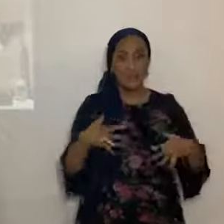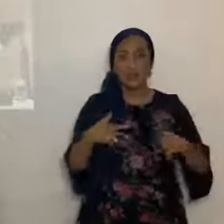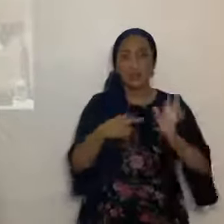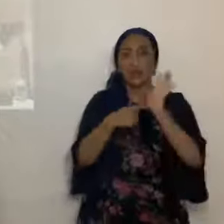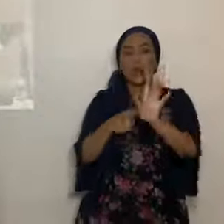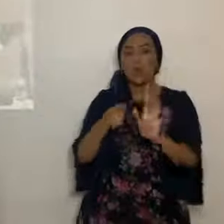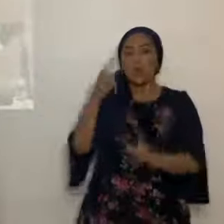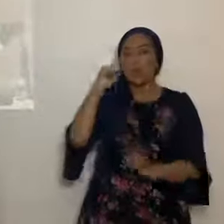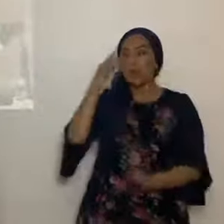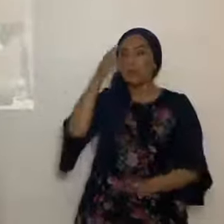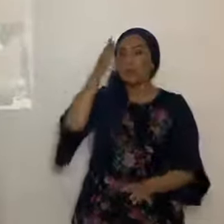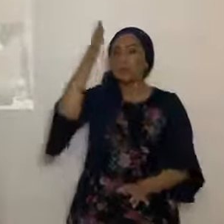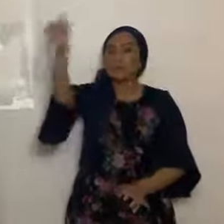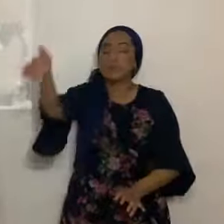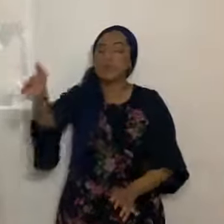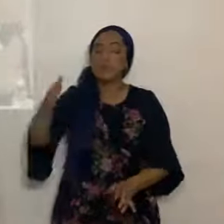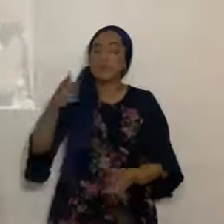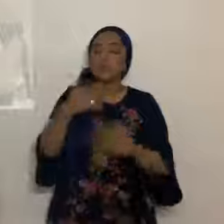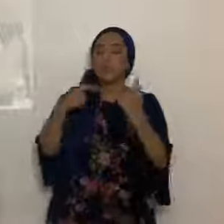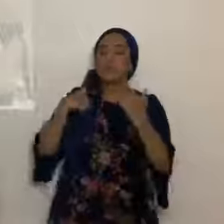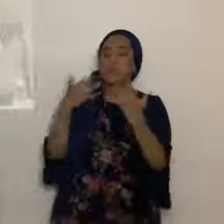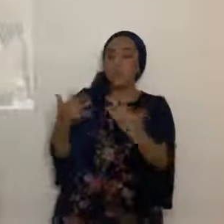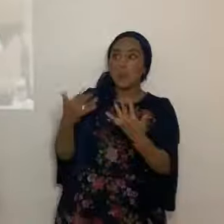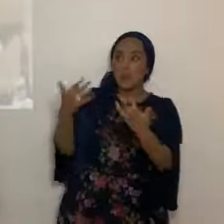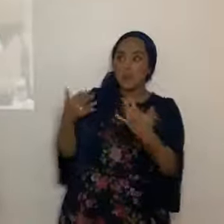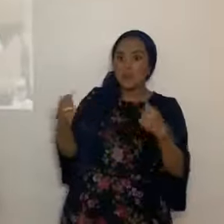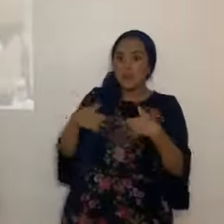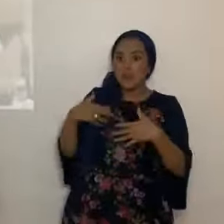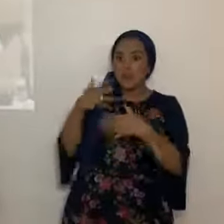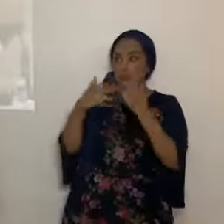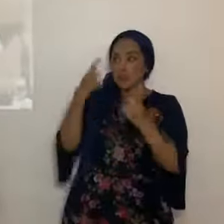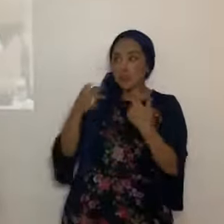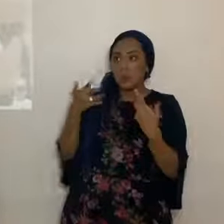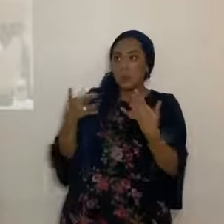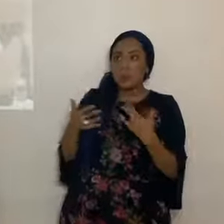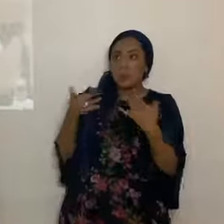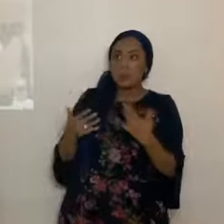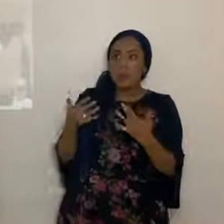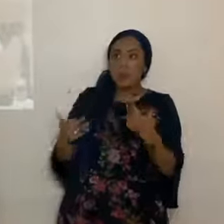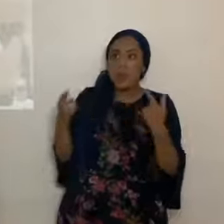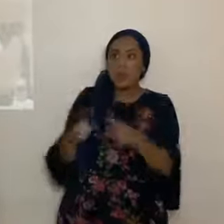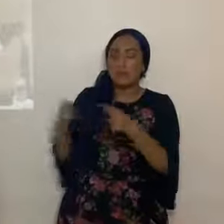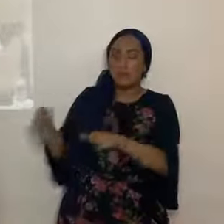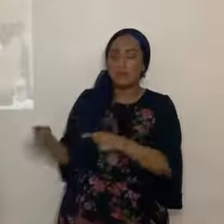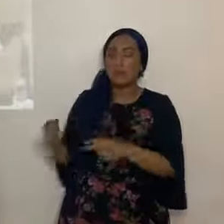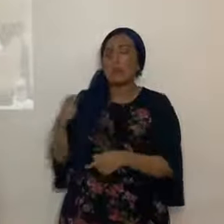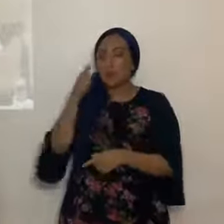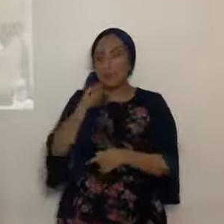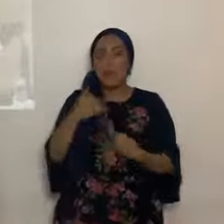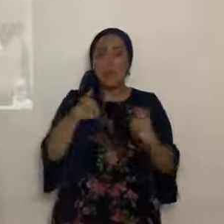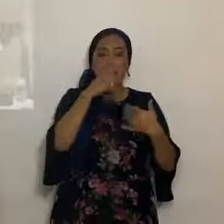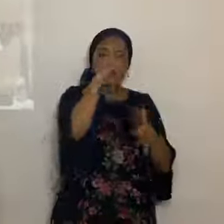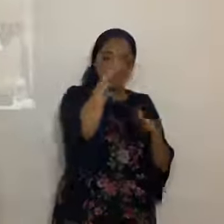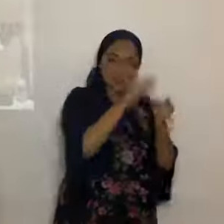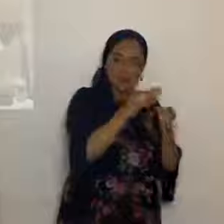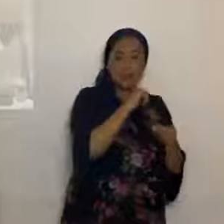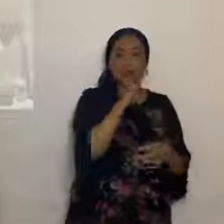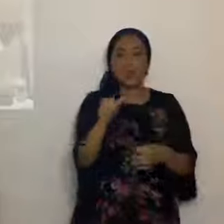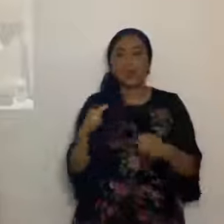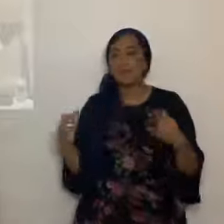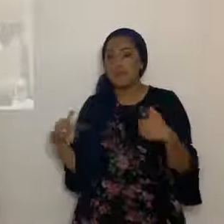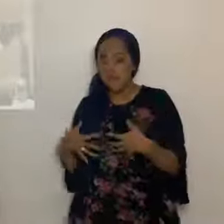al futuro. Se tiene fe por algo que se espera, se tiene miedo por algo que se espera. Entonces hay que tener fe y no miedo.